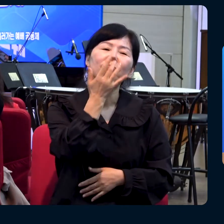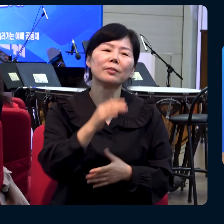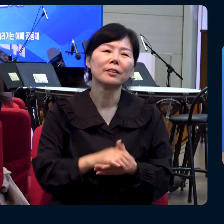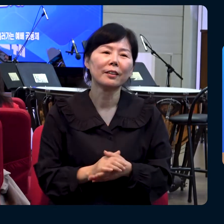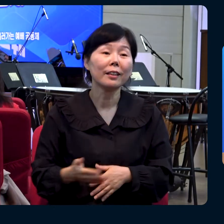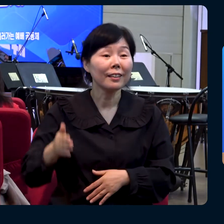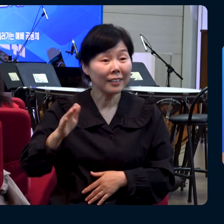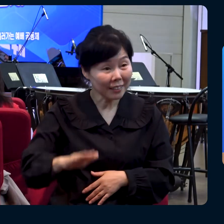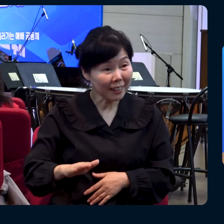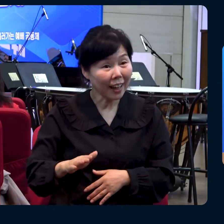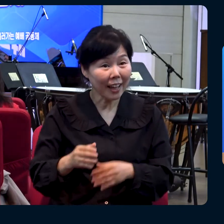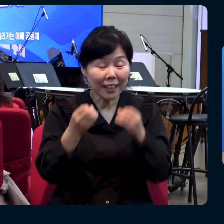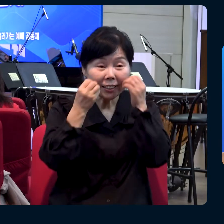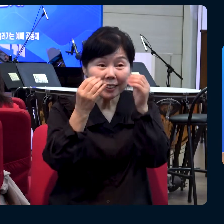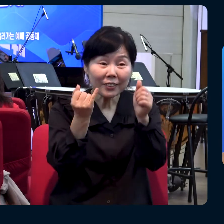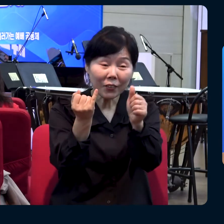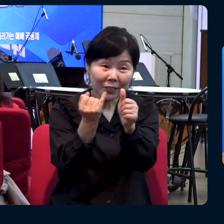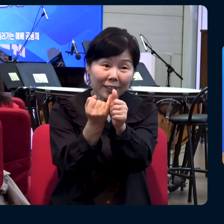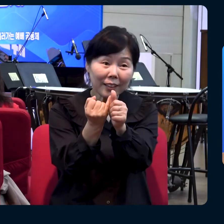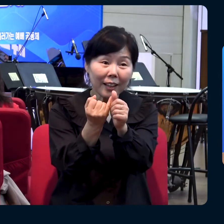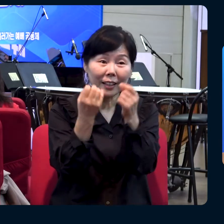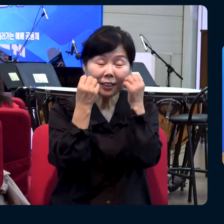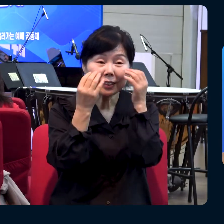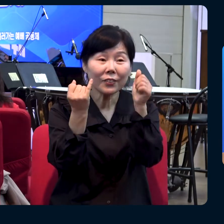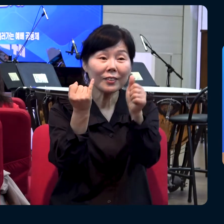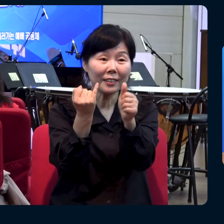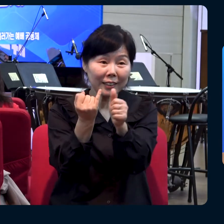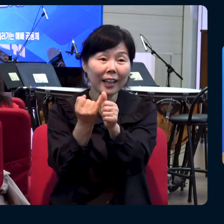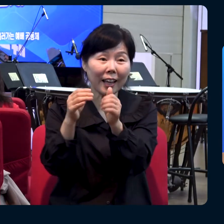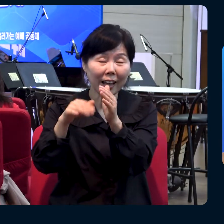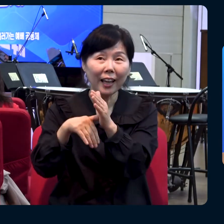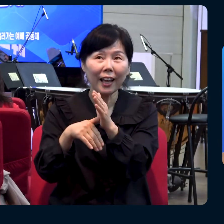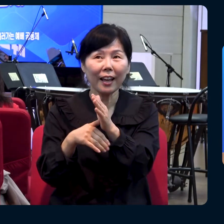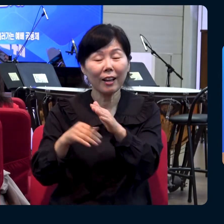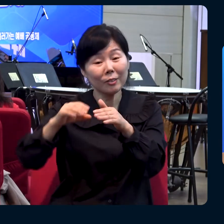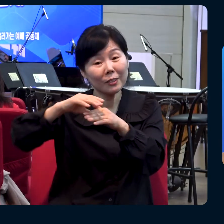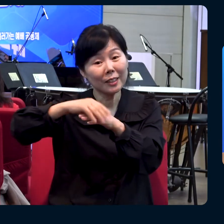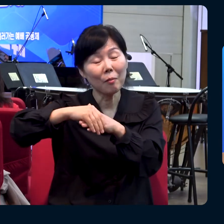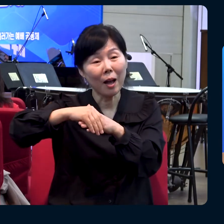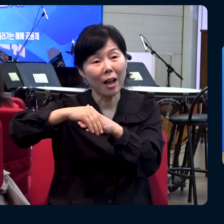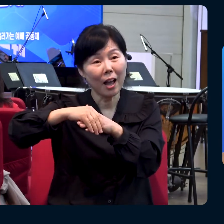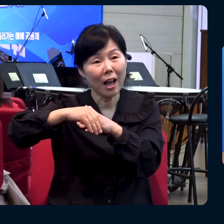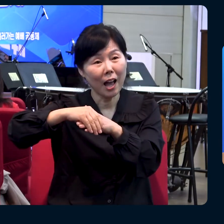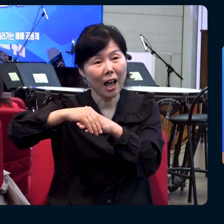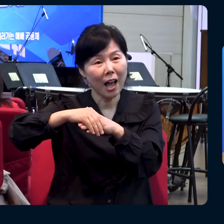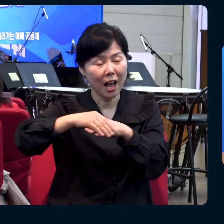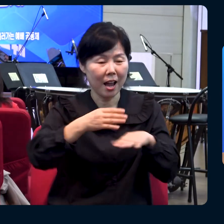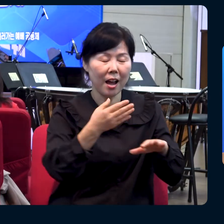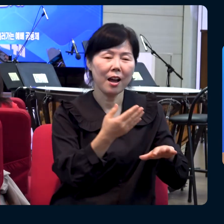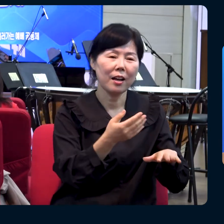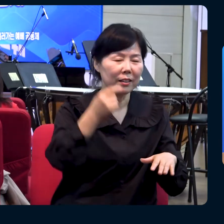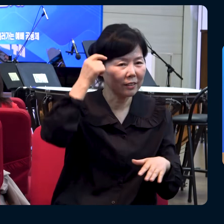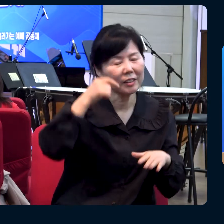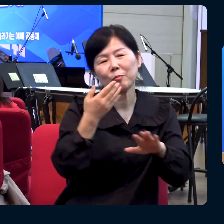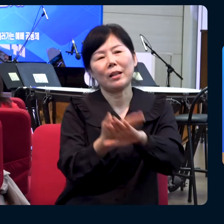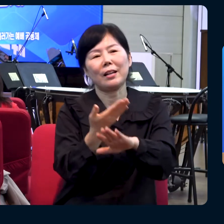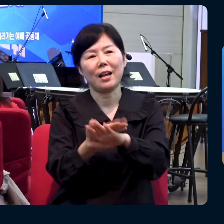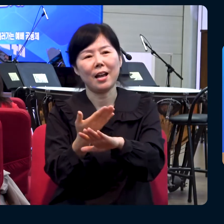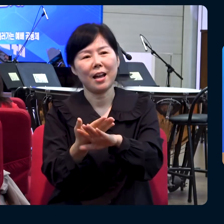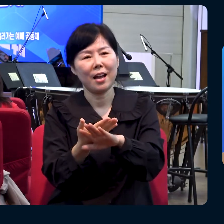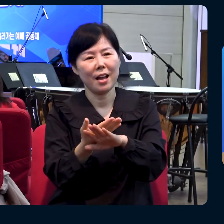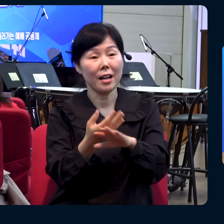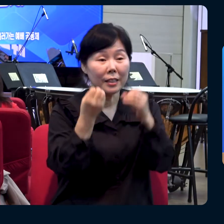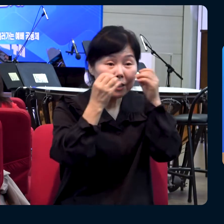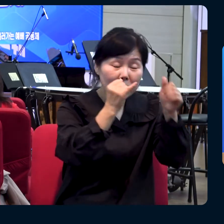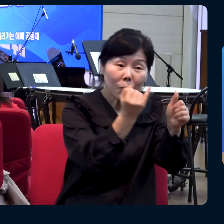처음 처음 신혼 때 손을 잡았던 것보다 지금이 더 좋아요. 왜냐하면